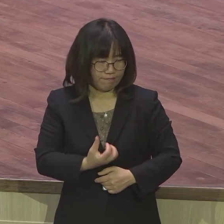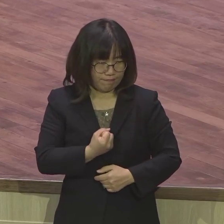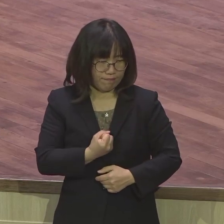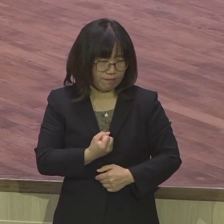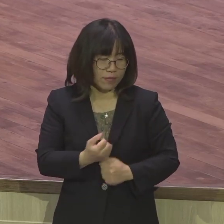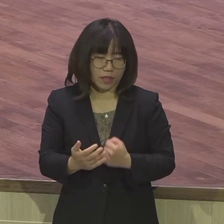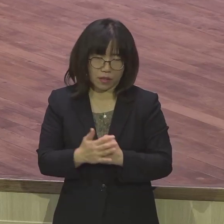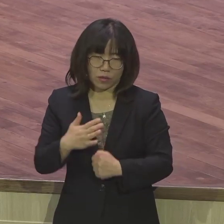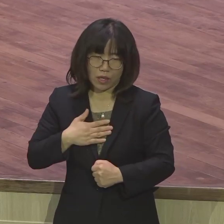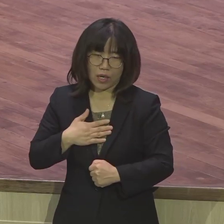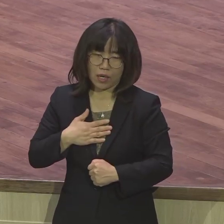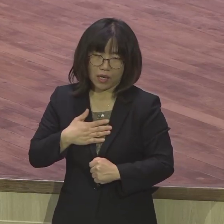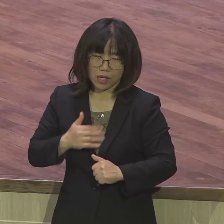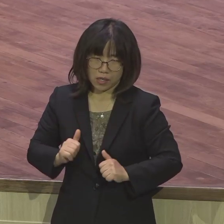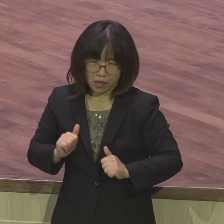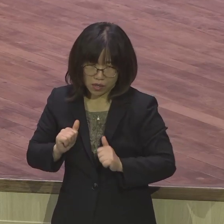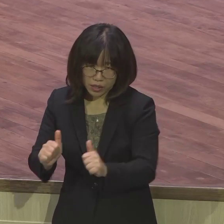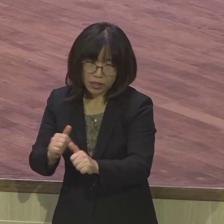한.